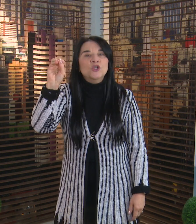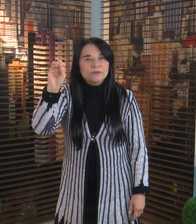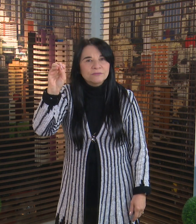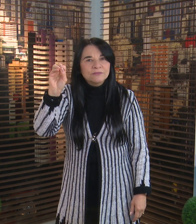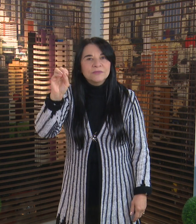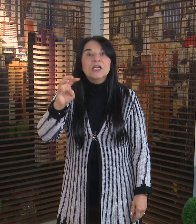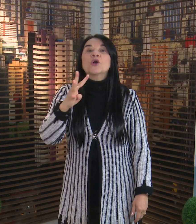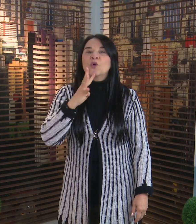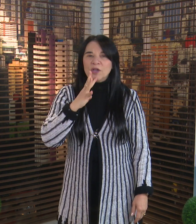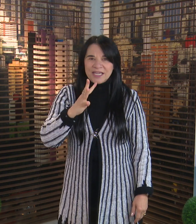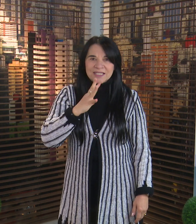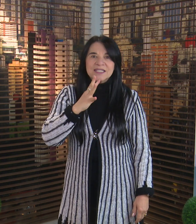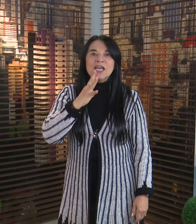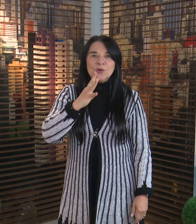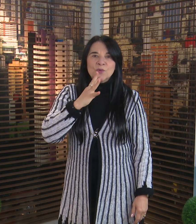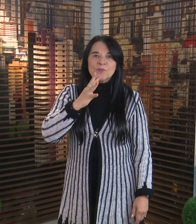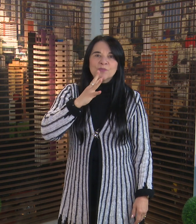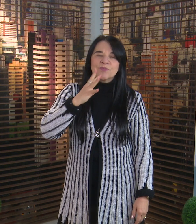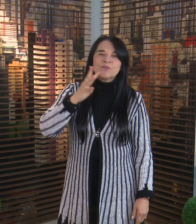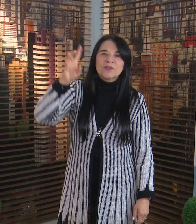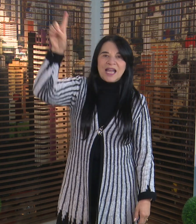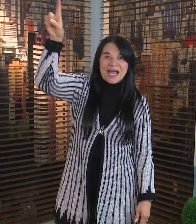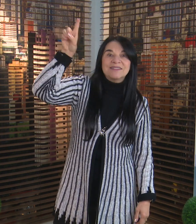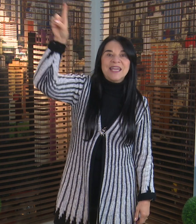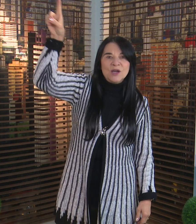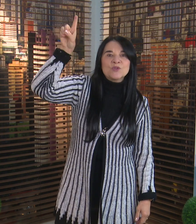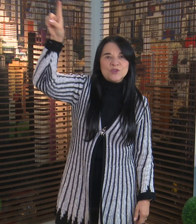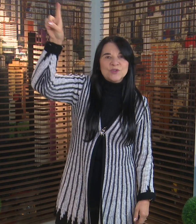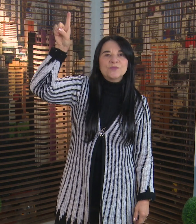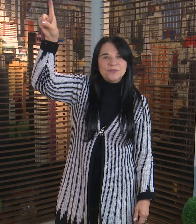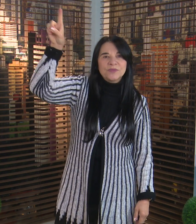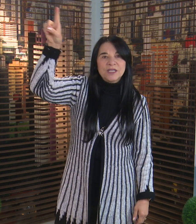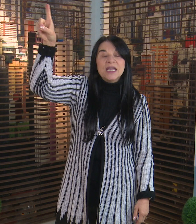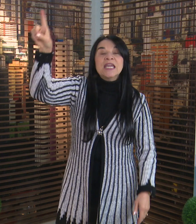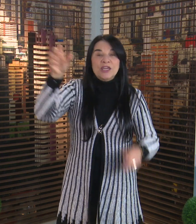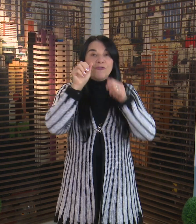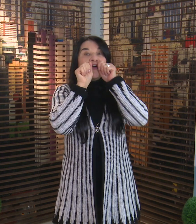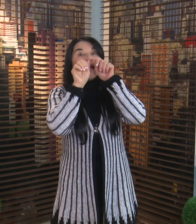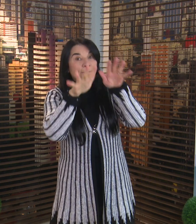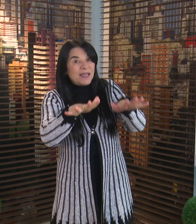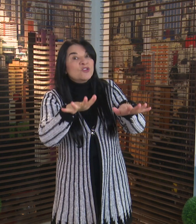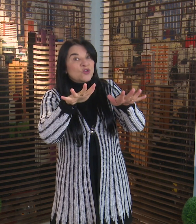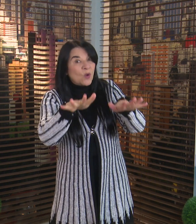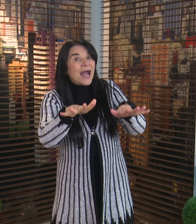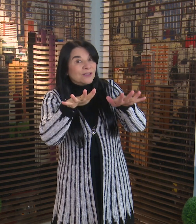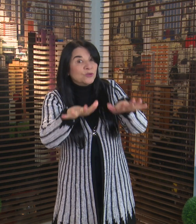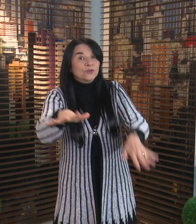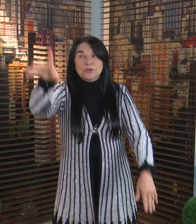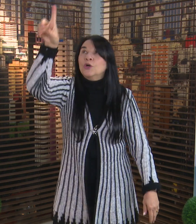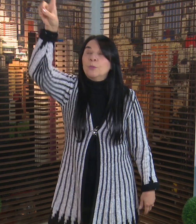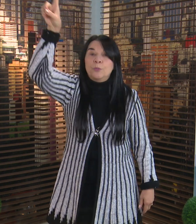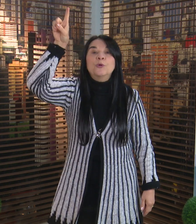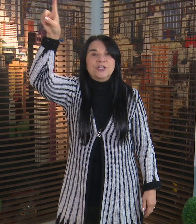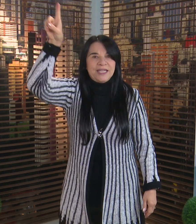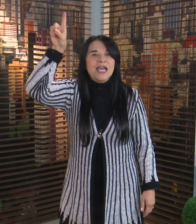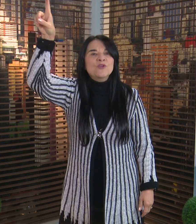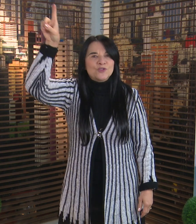Ciro conheceu a Deus e foi abençoado por